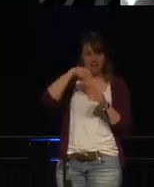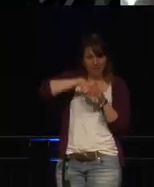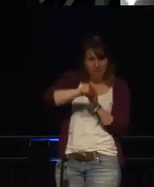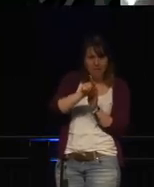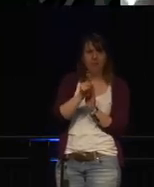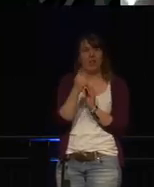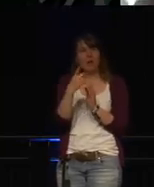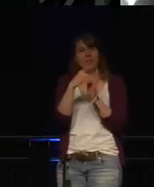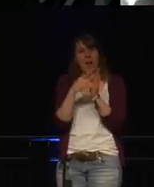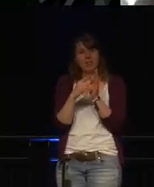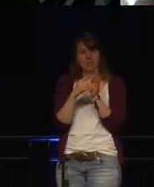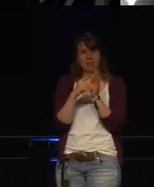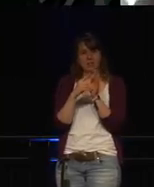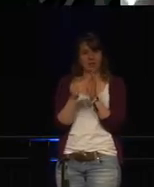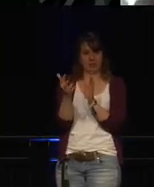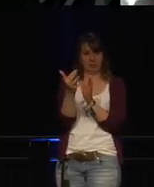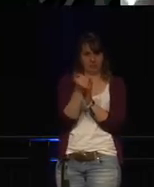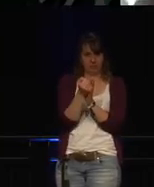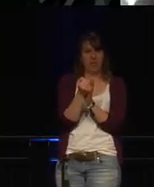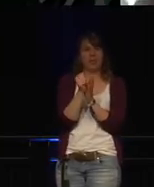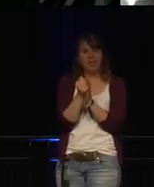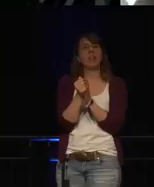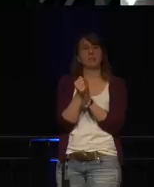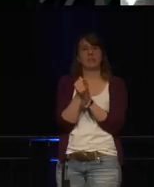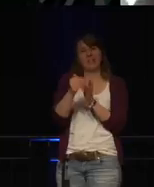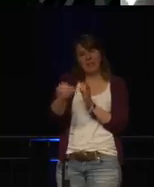para controlar o borrar los datos que han sido